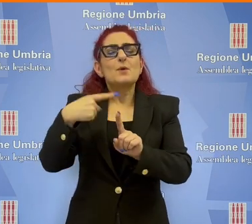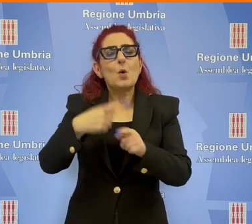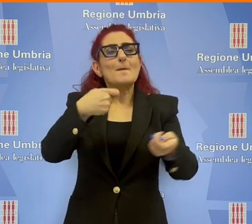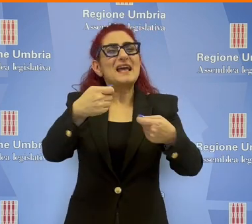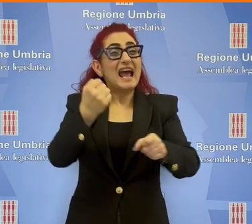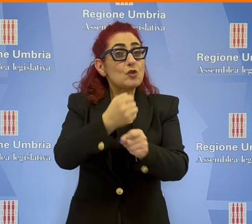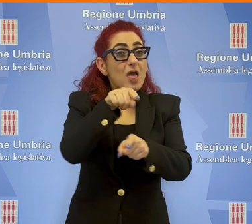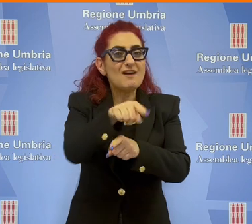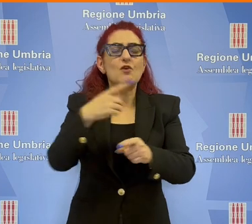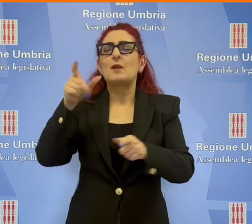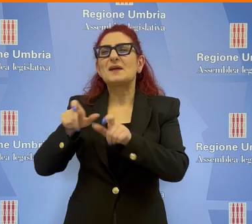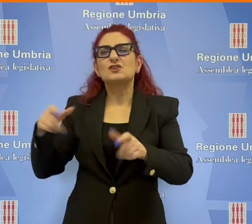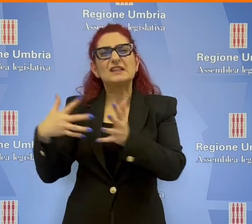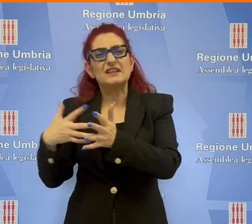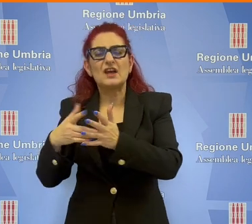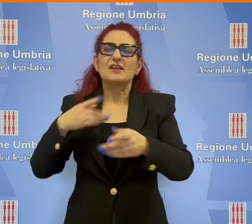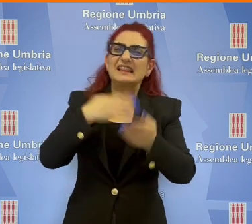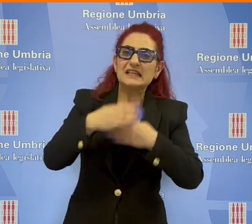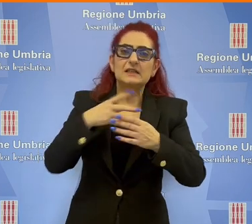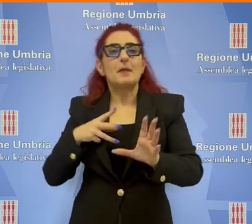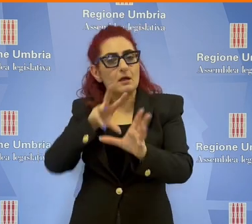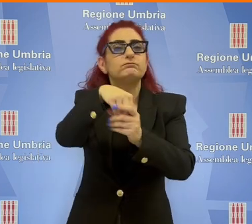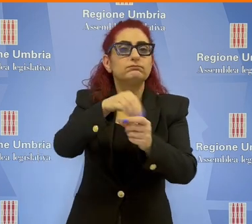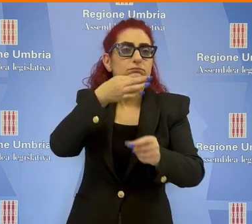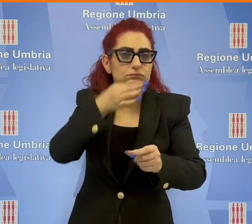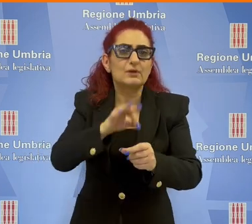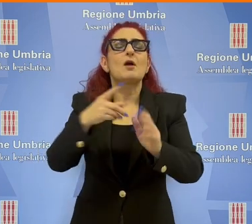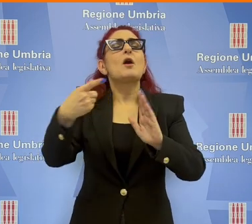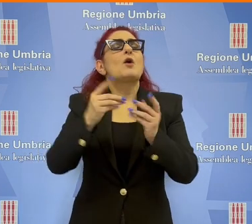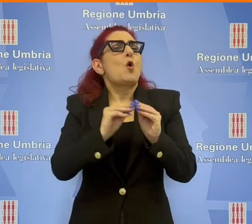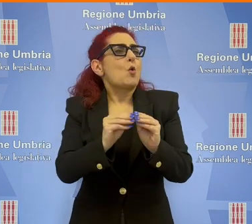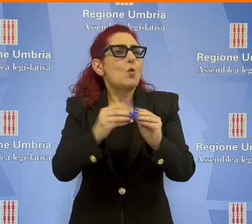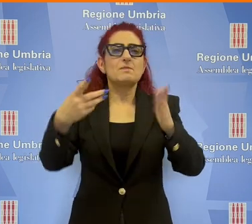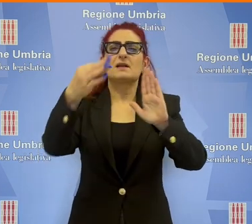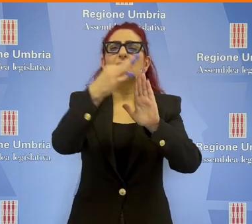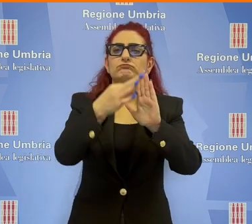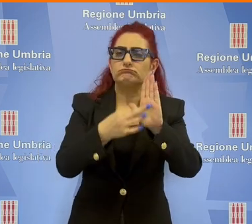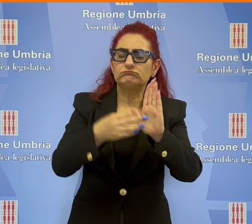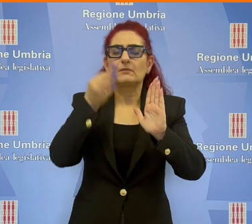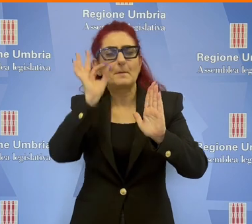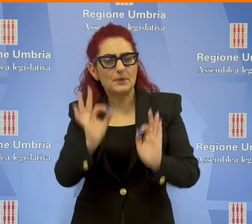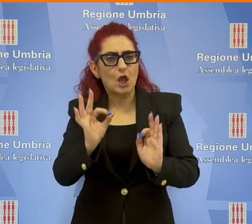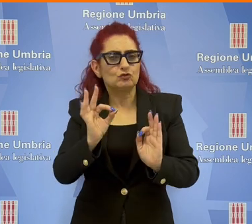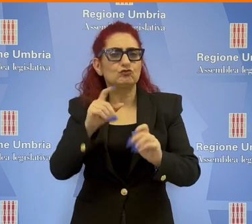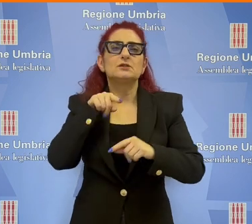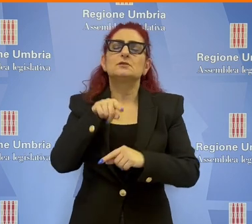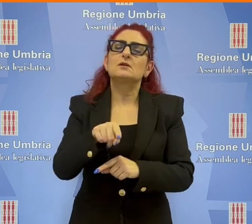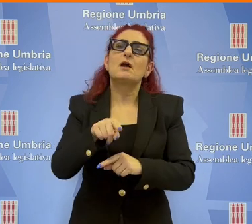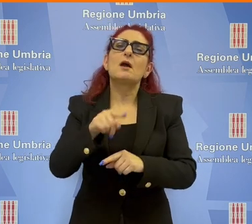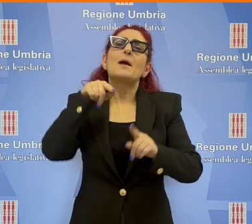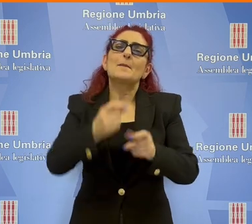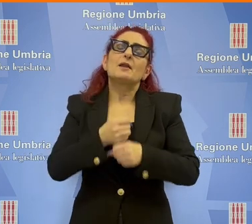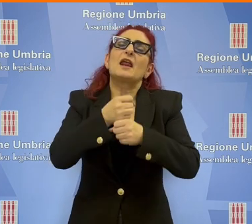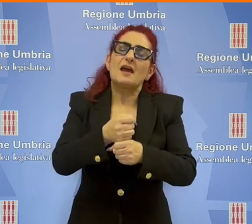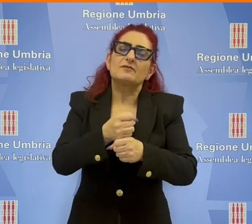nel mercato del lavoro delle persone svantaggiate e con disabilità attraverso specifiche disposizioni che regolano